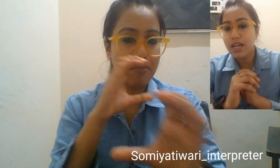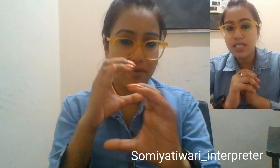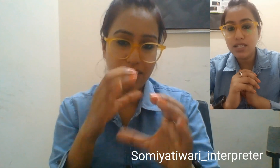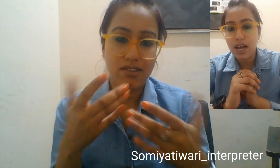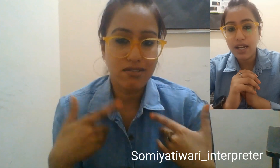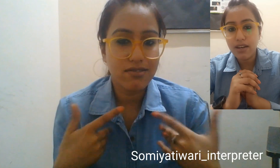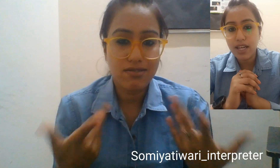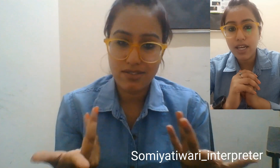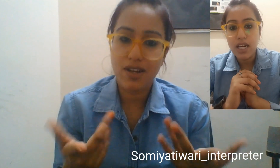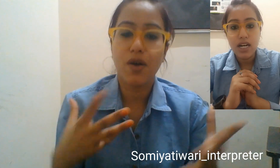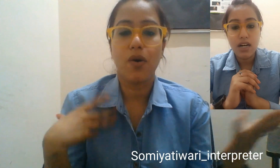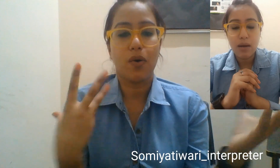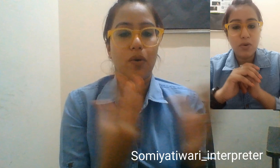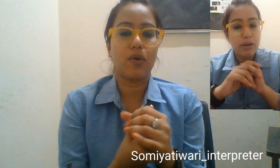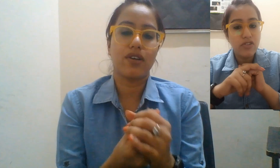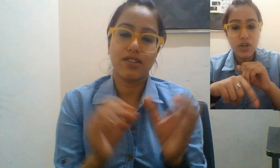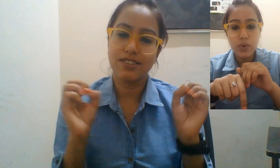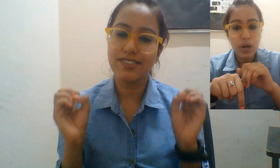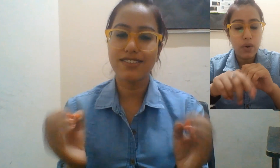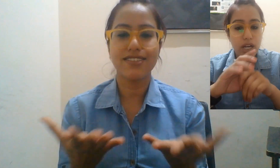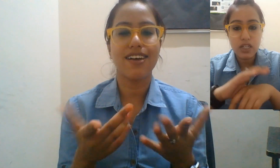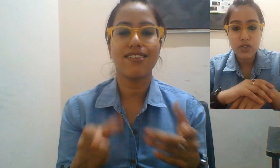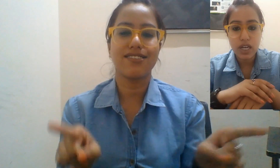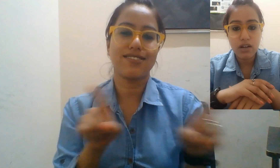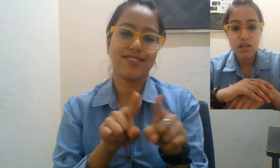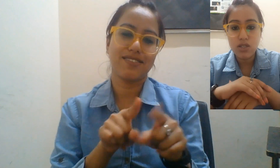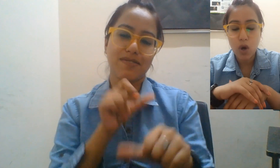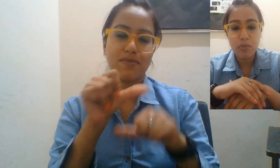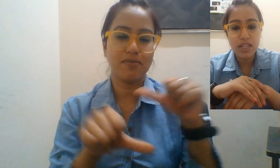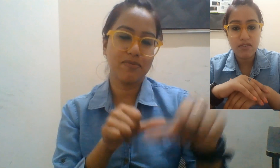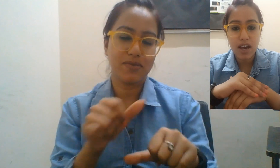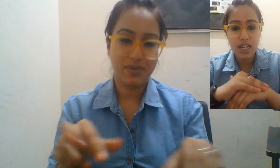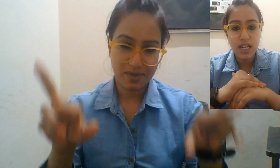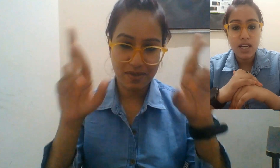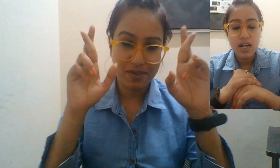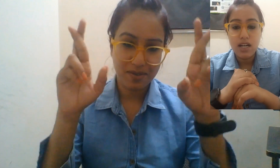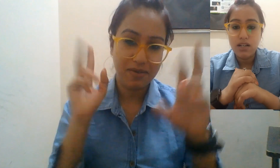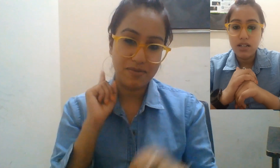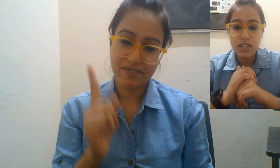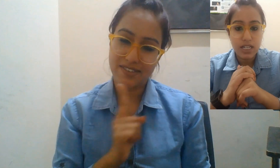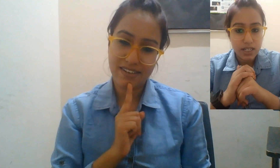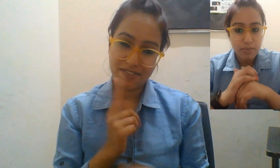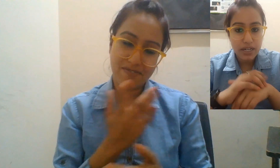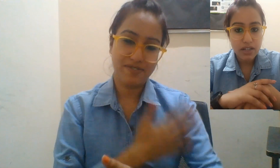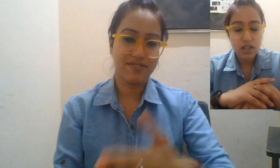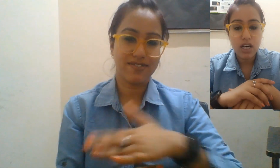कर सकते हैं। मेरा इंस्टा एंटी आपको मेंशन हो रहा होगा नीचे, सौम्या तिवारी